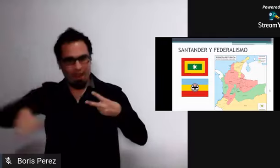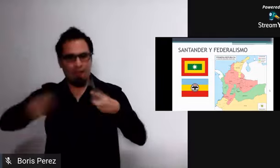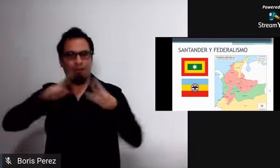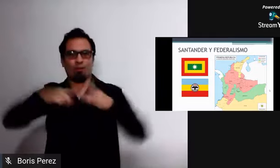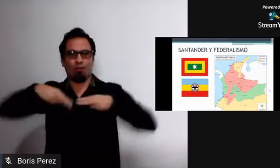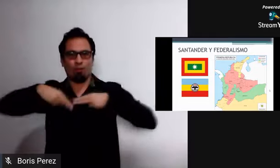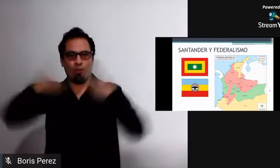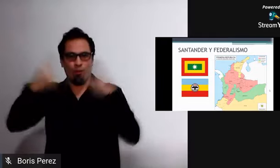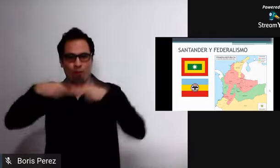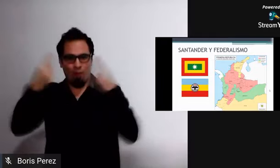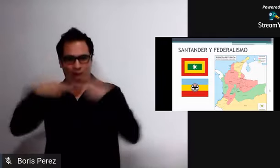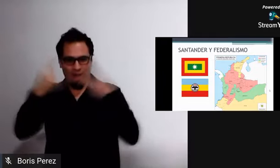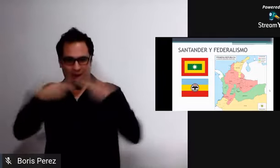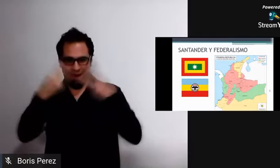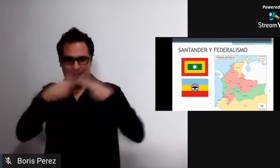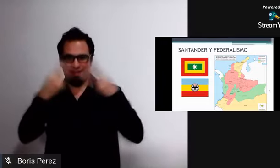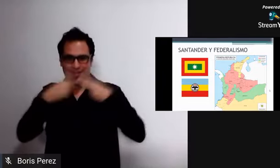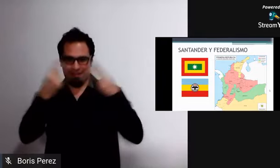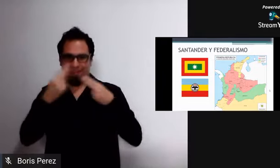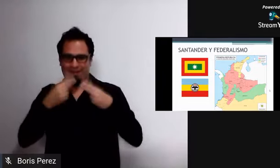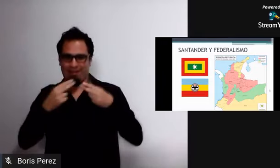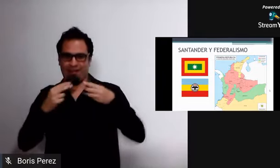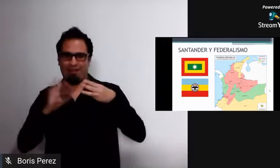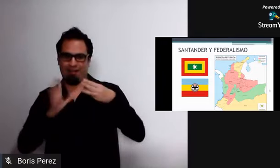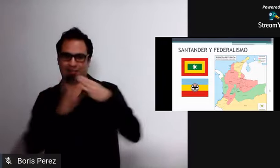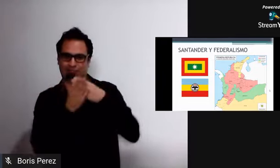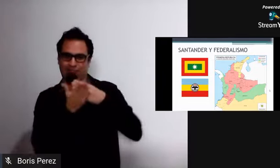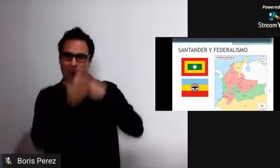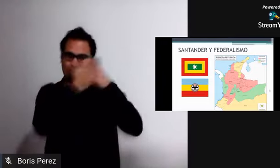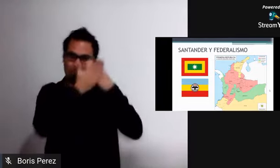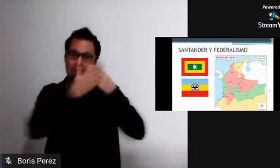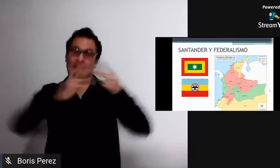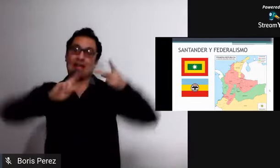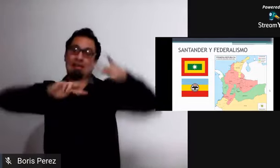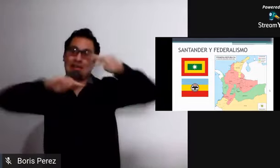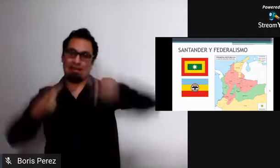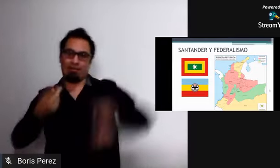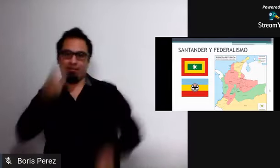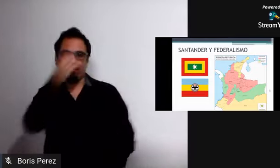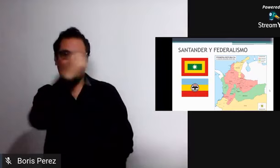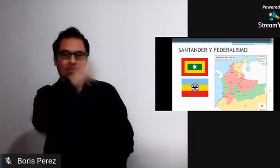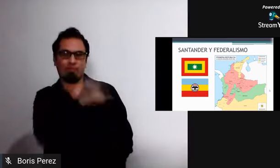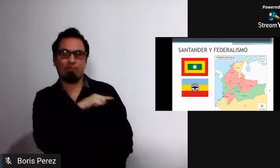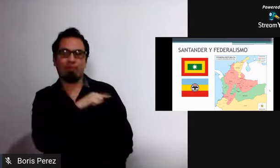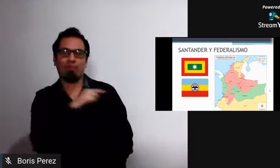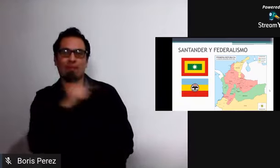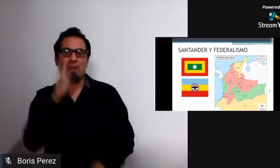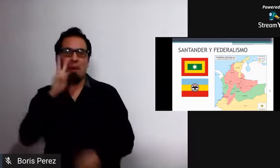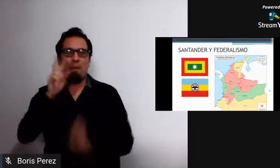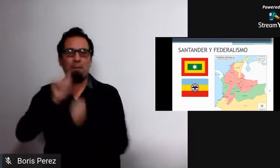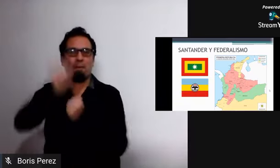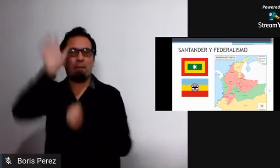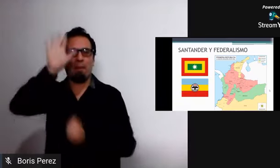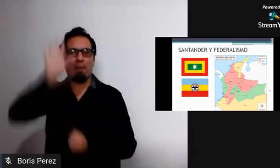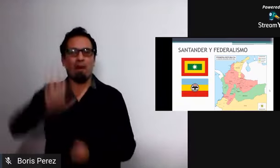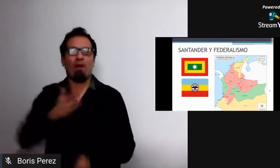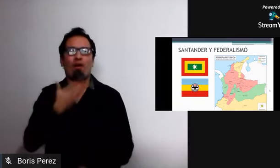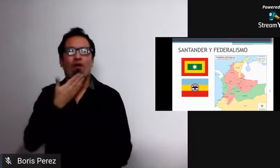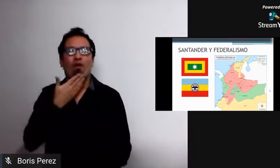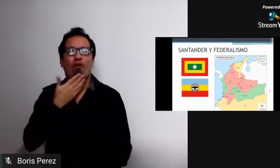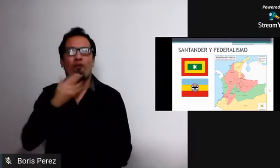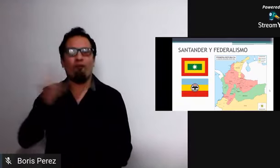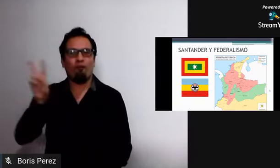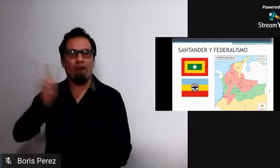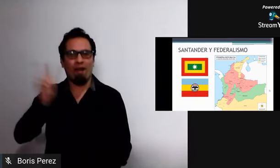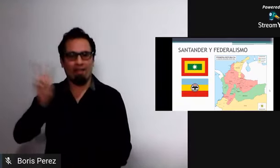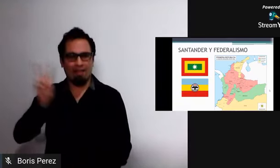el territorio de Cartagena, Antioquia, Tunja, digamos, esos territorios estaban unificados como